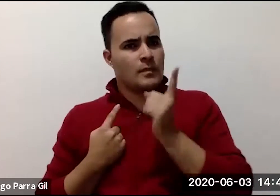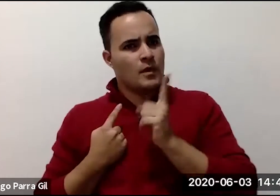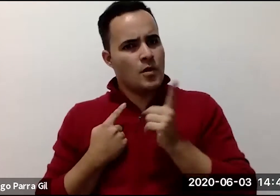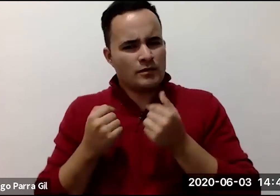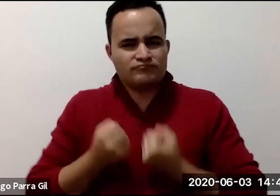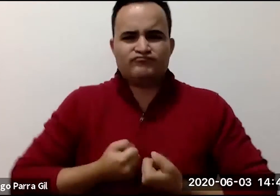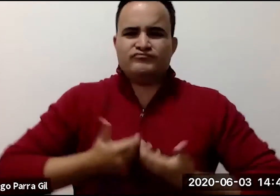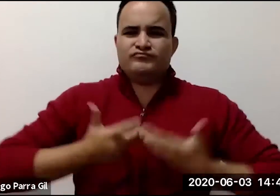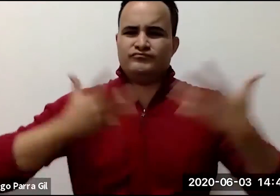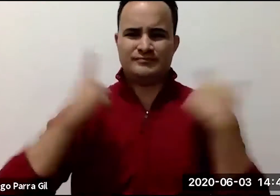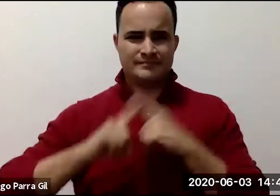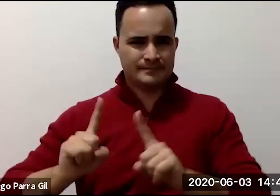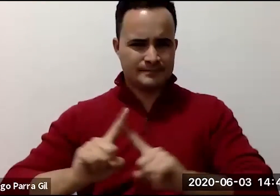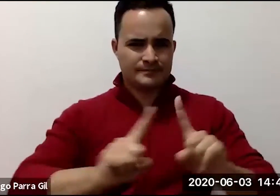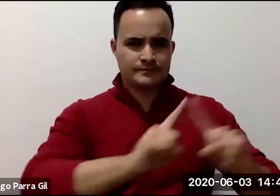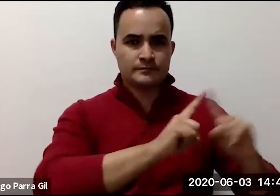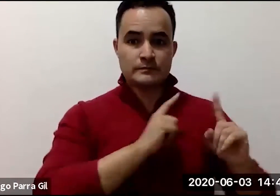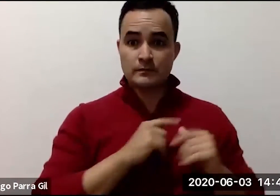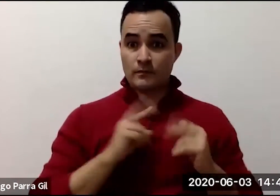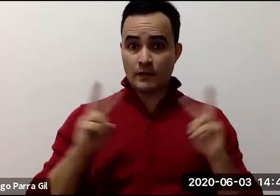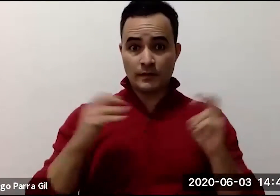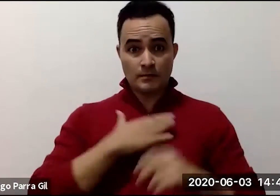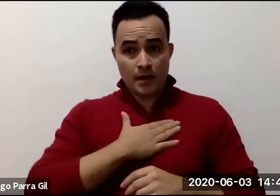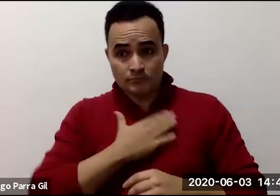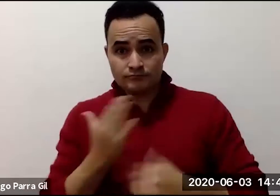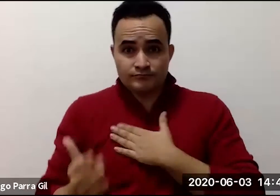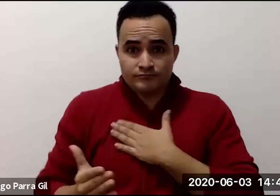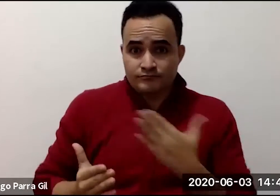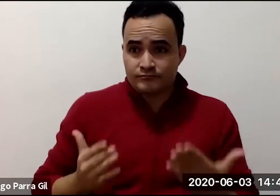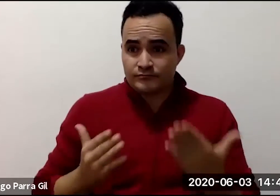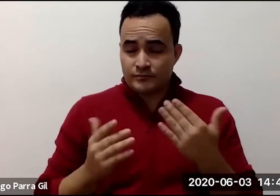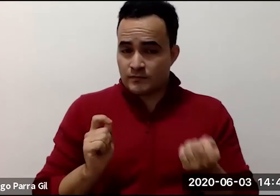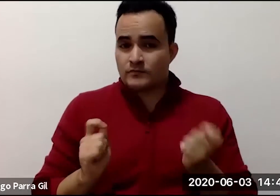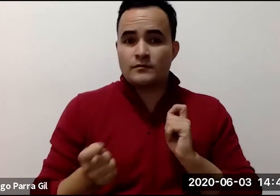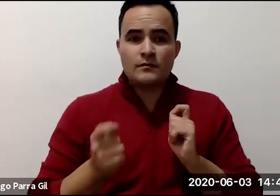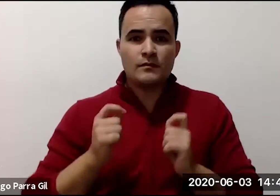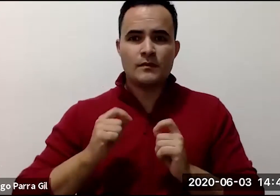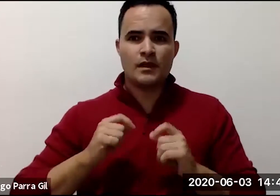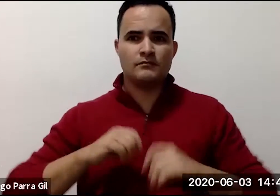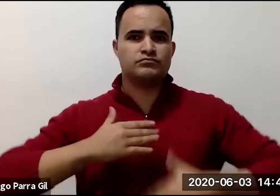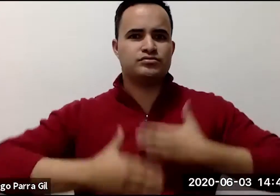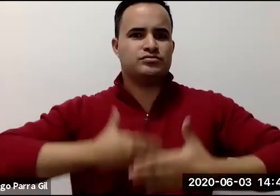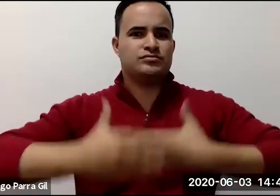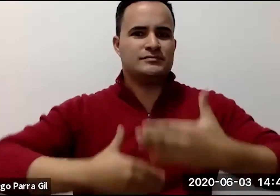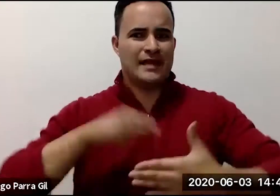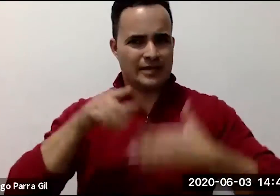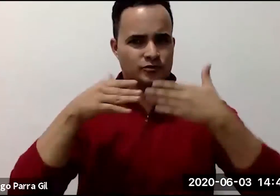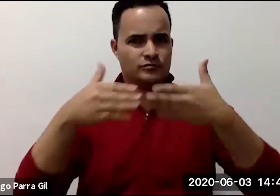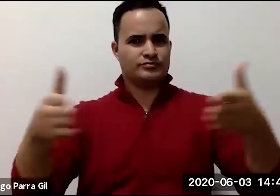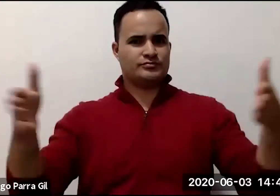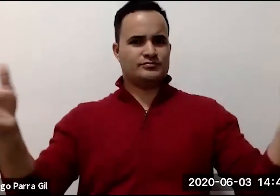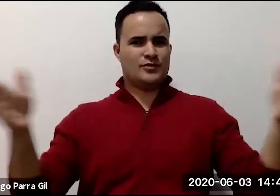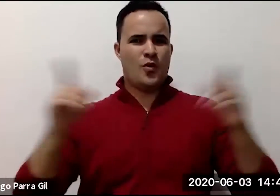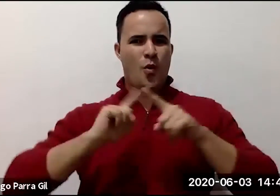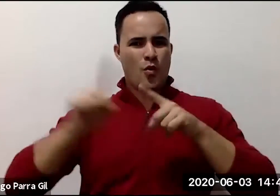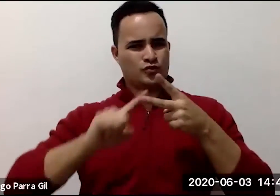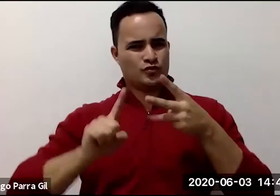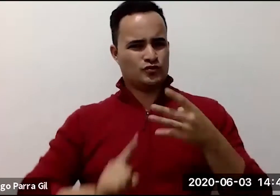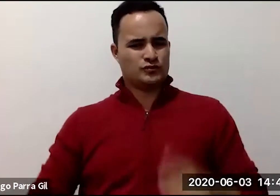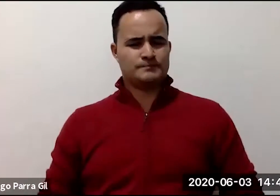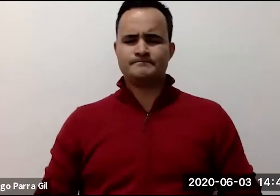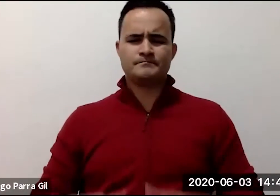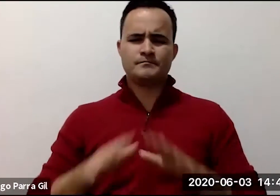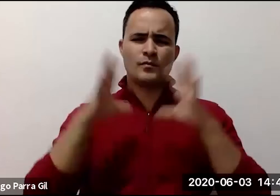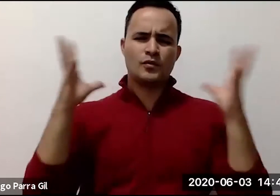cuerpos territorios nos abren a esas transiciones civilizatorias. La diversidad epistémica del mundo,